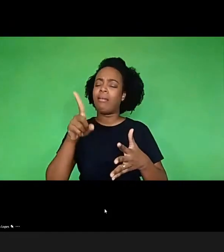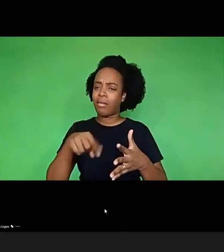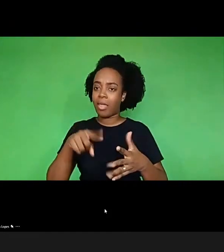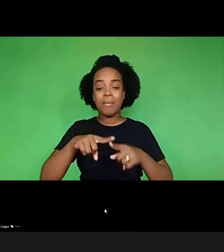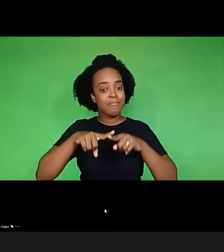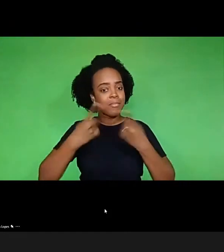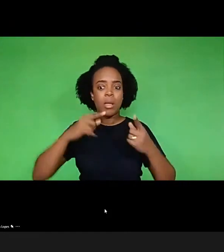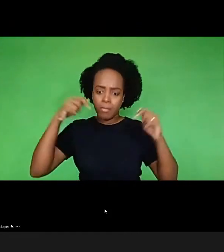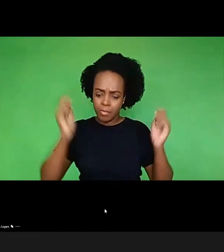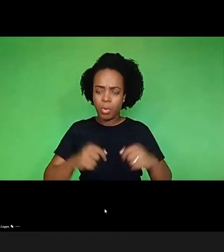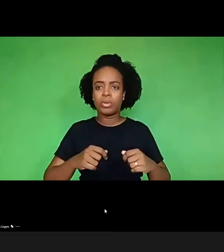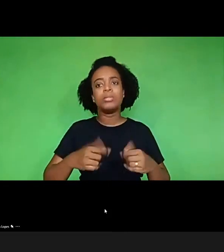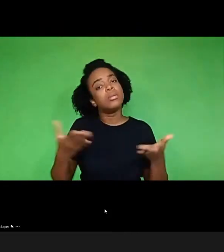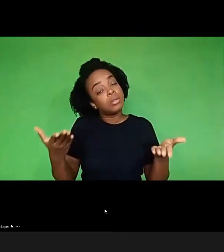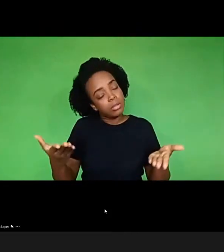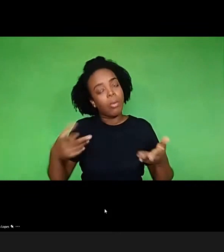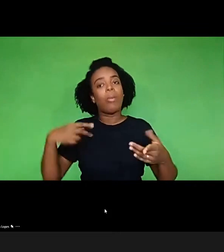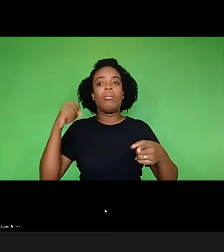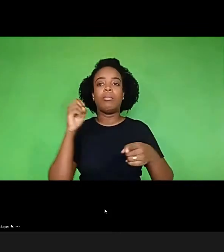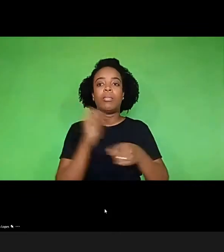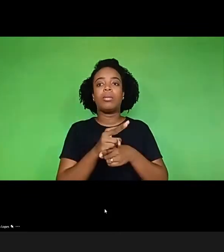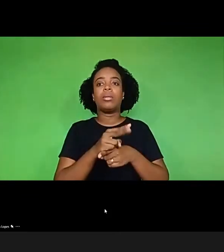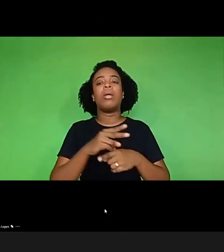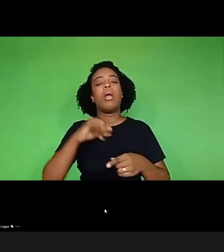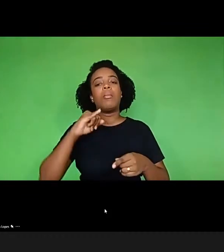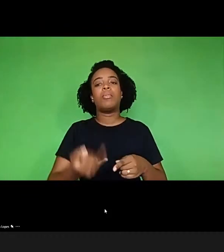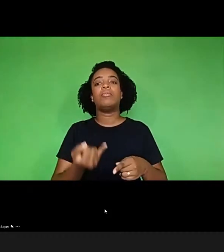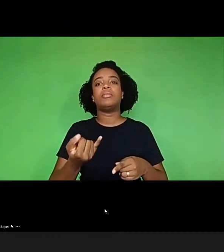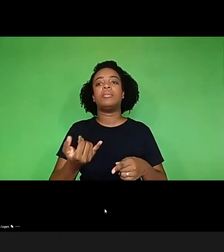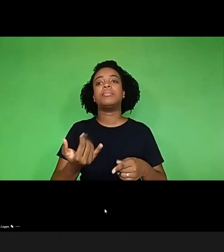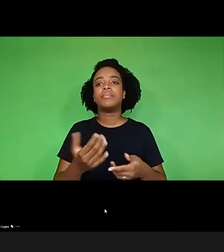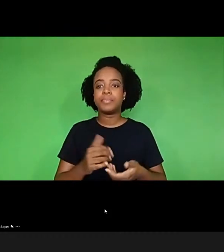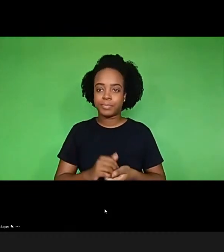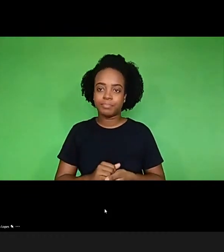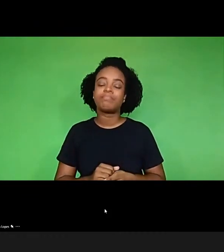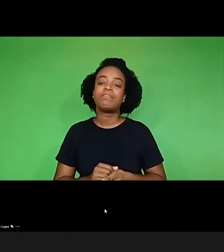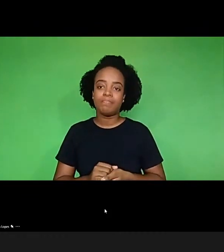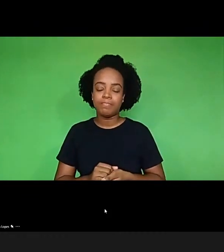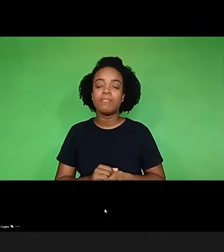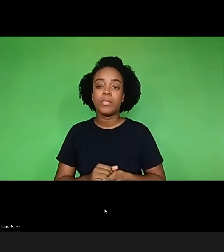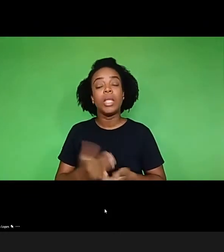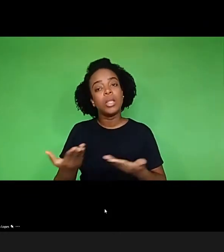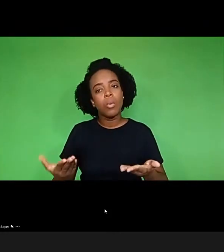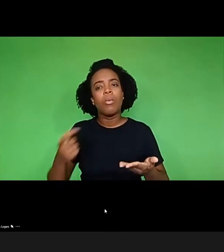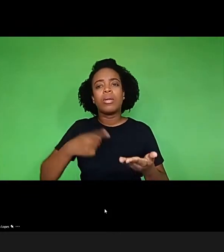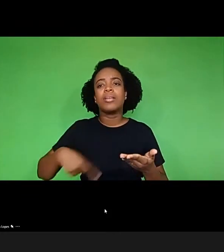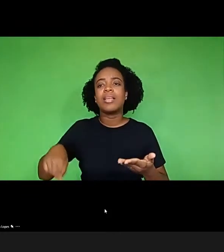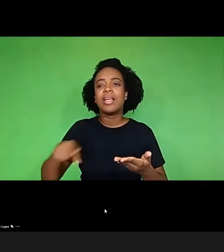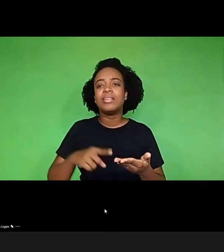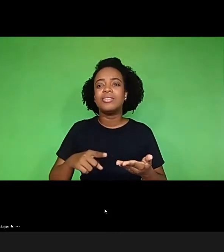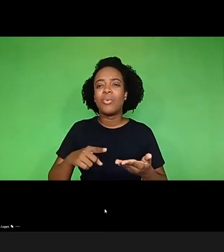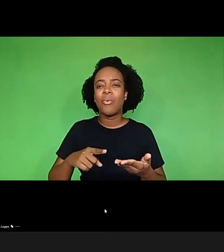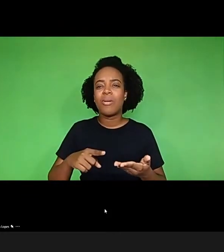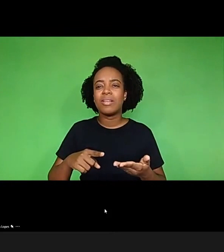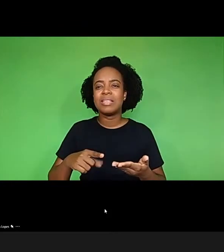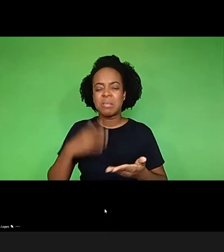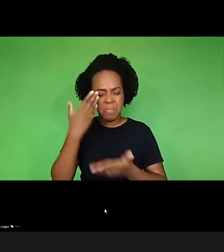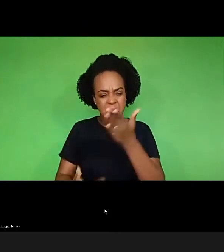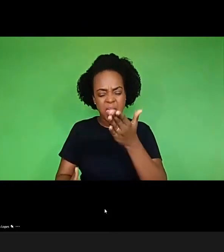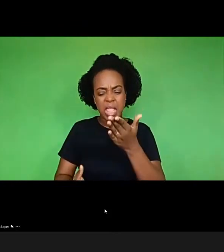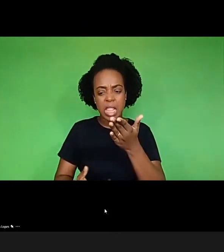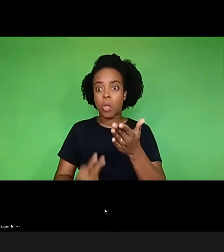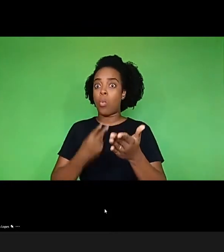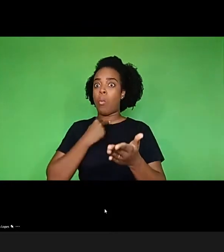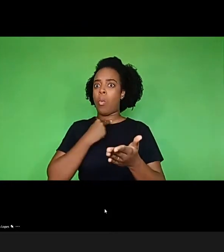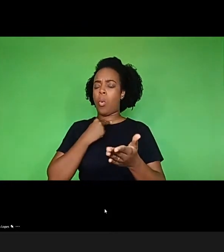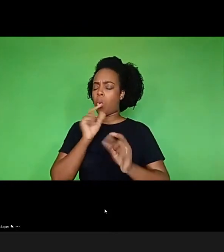tem agora de estar retomando as nossas atividades, e que uma coisa que a gente não pode perder, né?